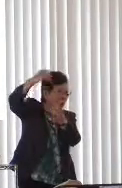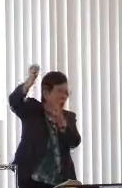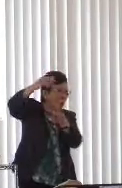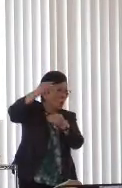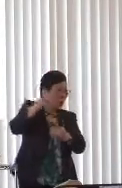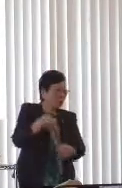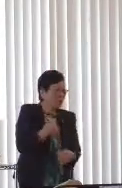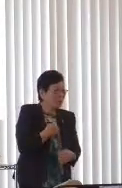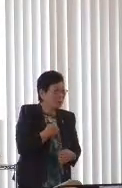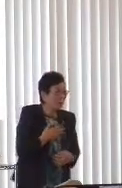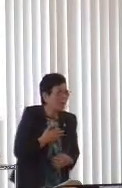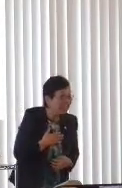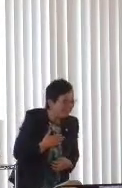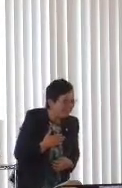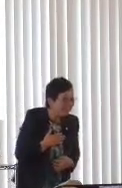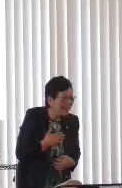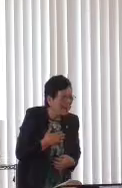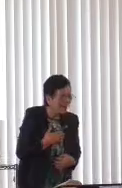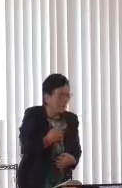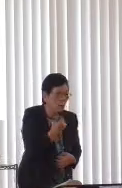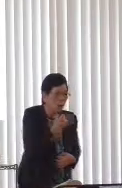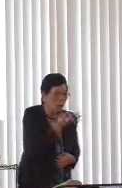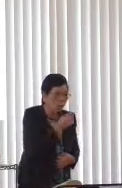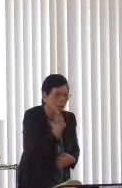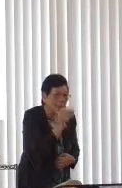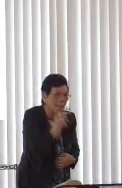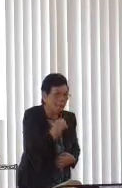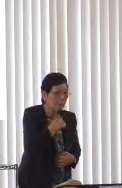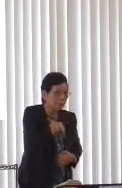かりますよね。自分でどんな言い訳をしているか、